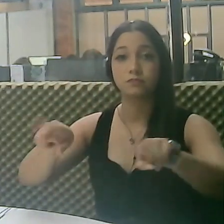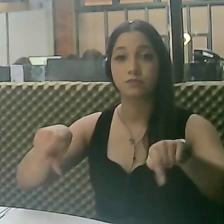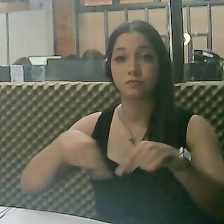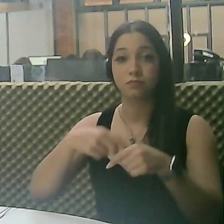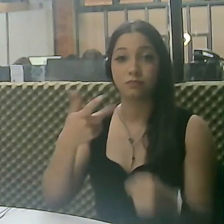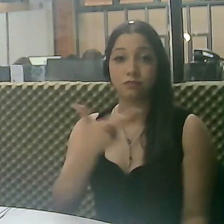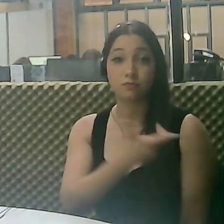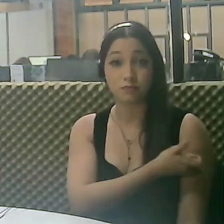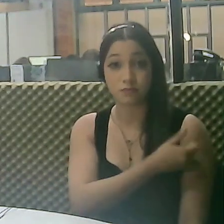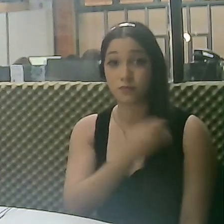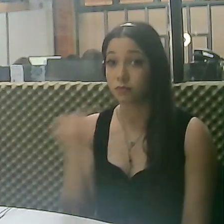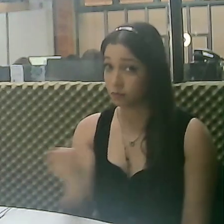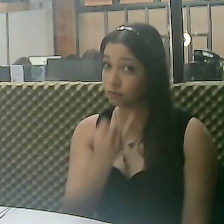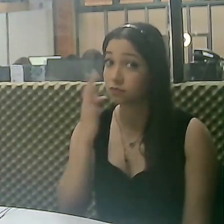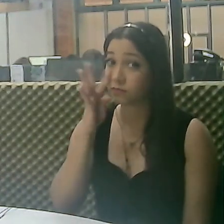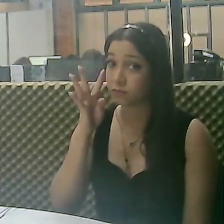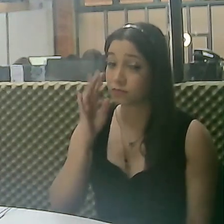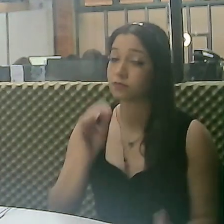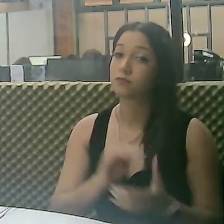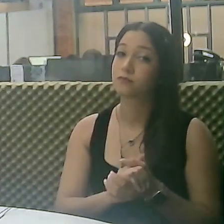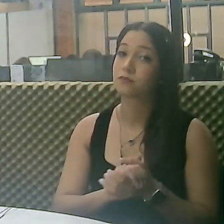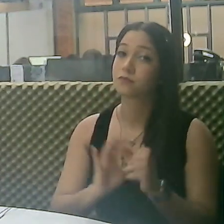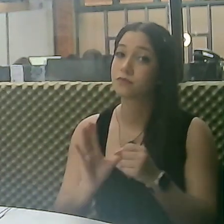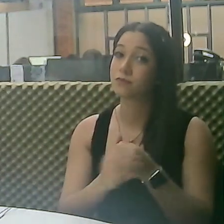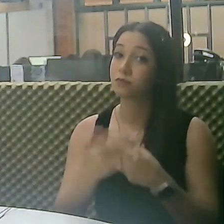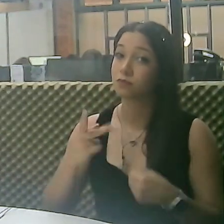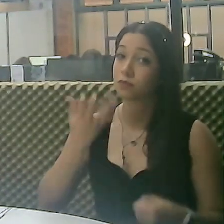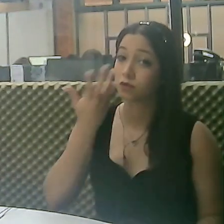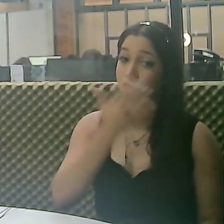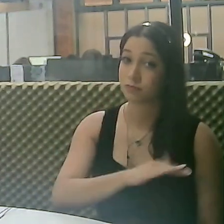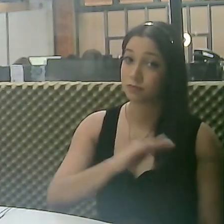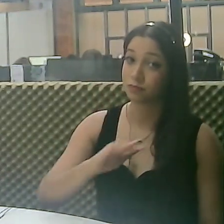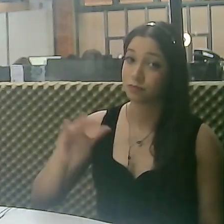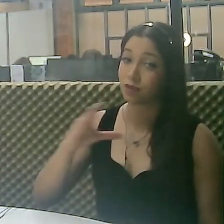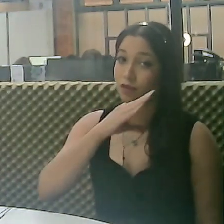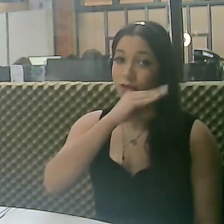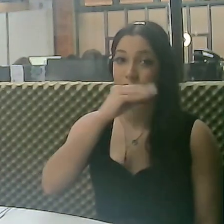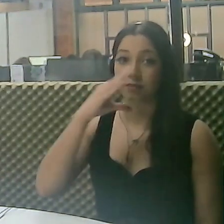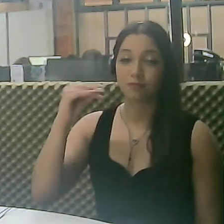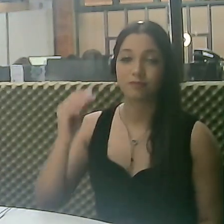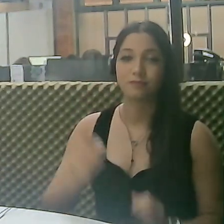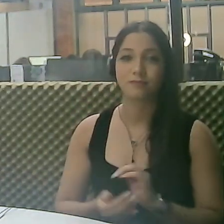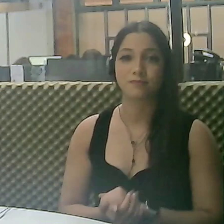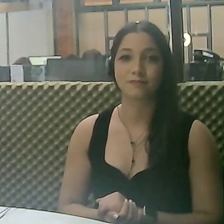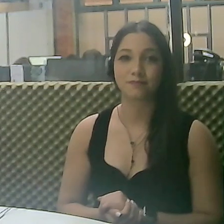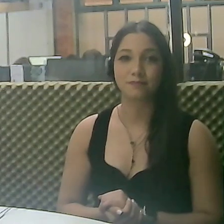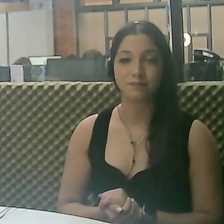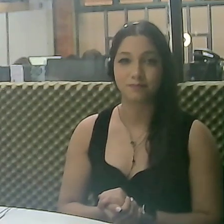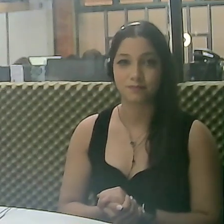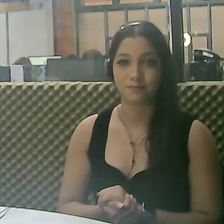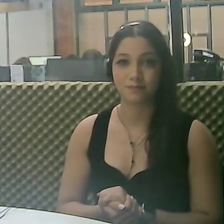vacinação. Não perca essa oportunidade, proteja as crianças e os adolescentes.